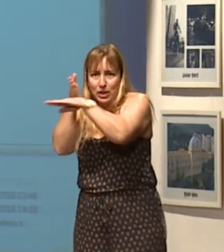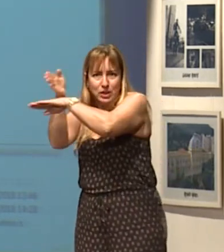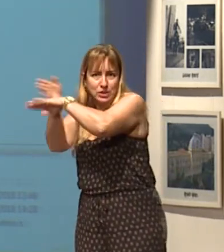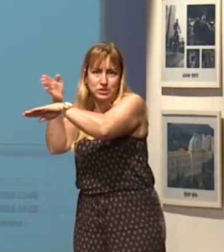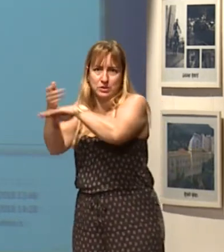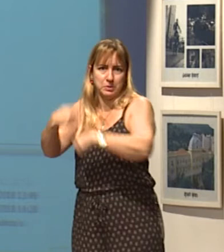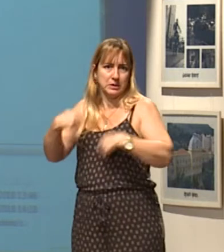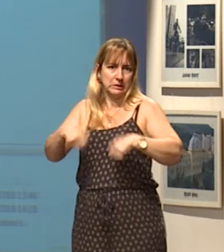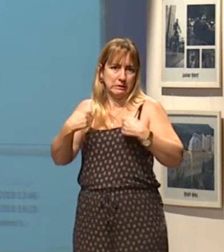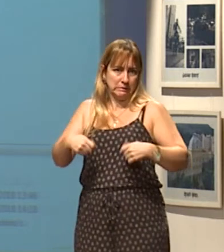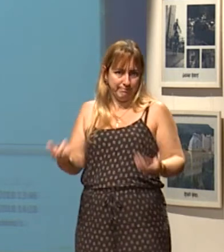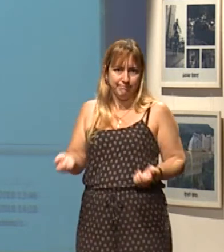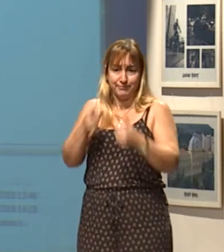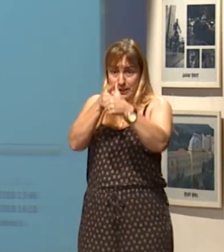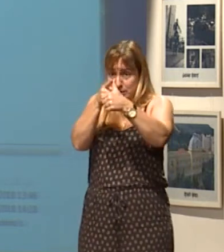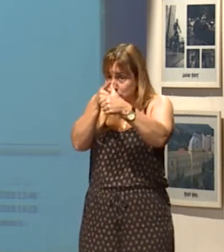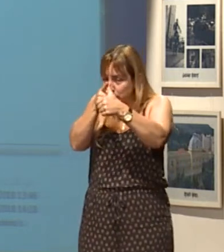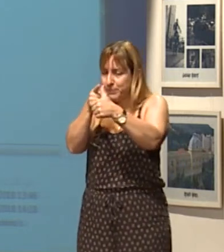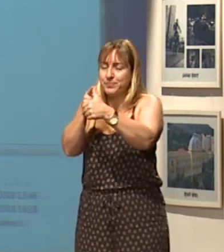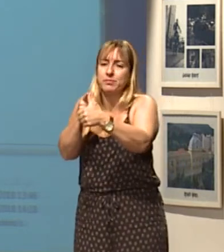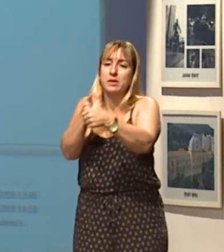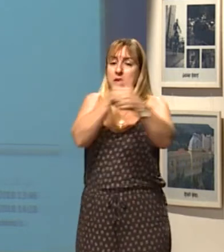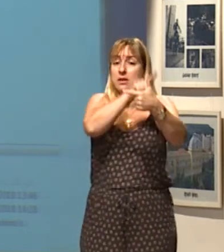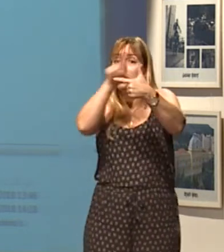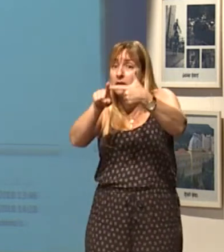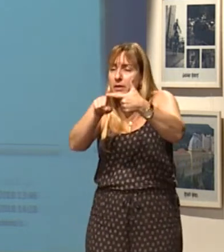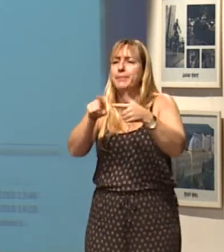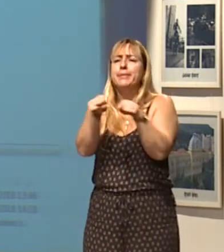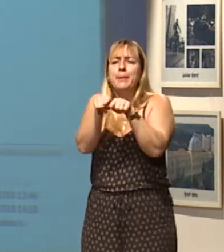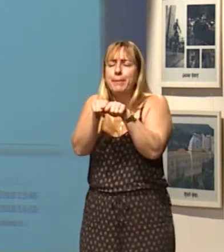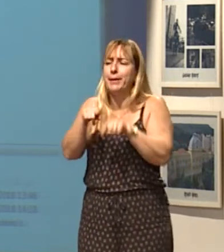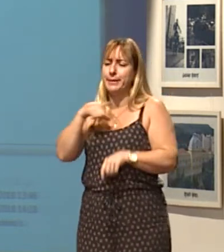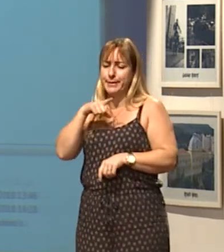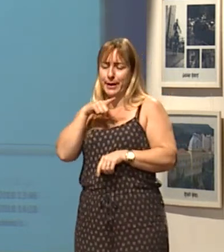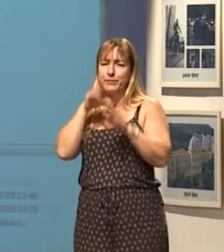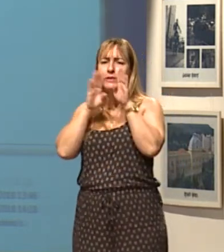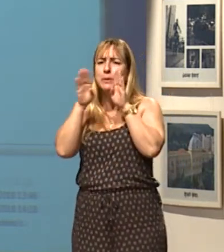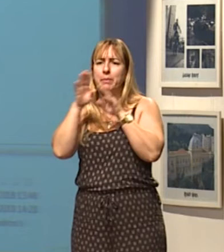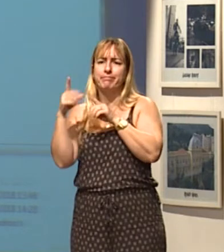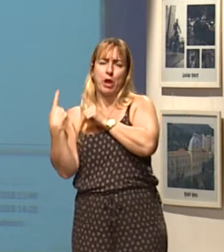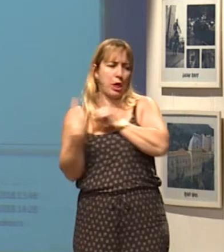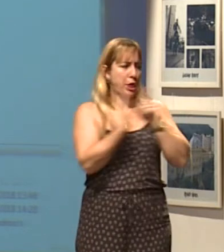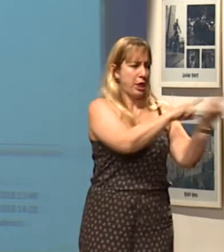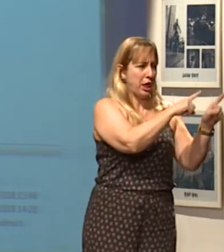Não, ela precisa de um psicólogo urgente, porque isso não é natural. Um segundo tópico também que eu gostaria de